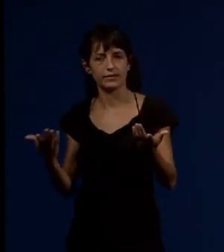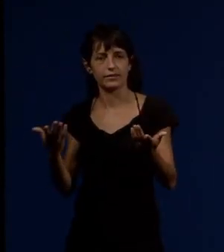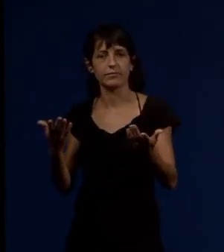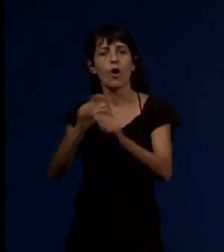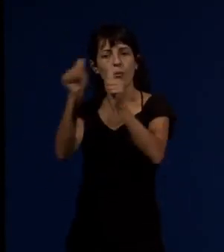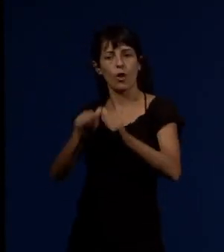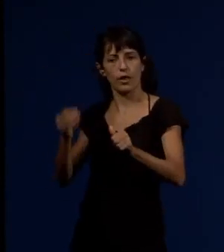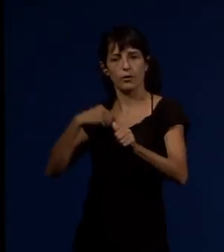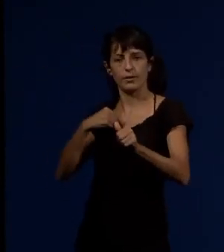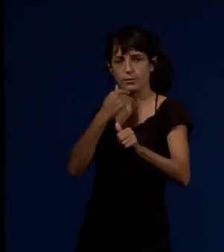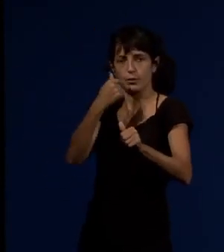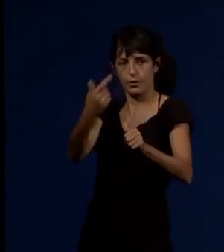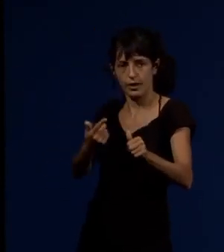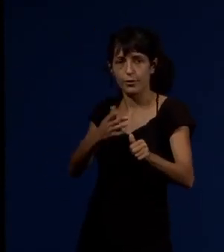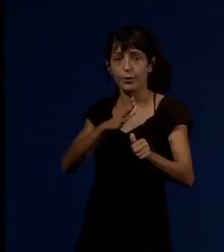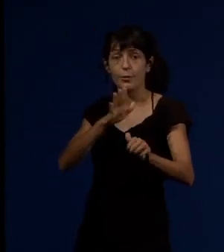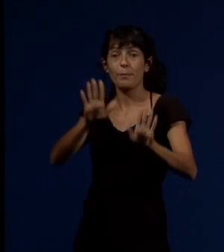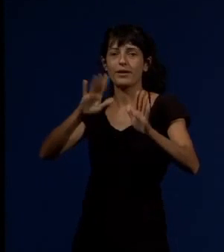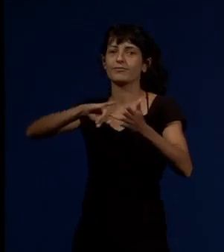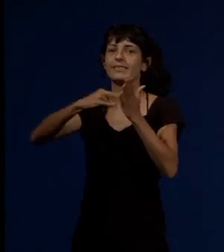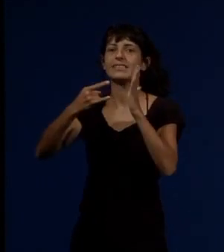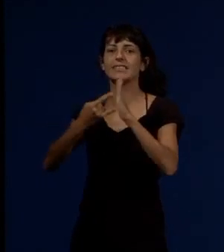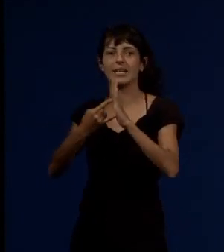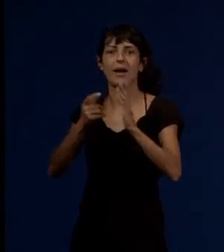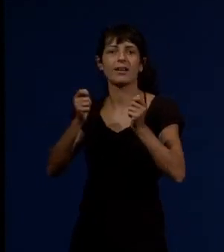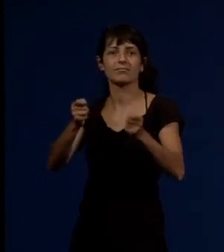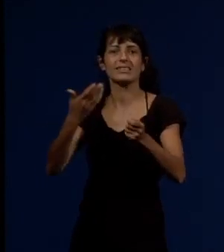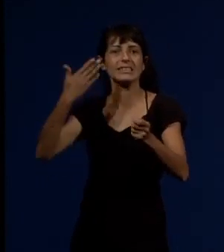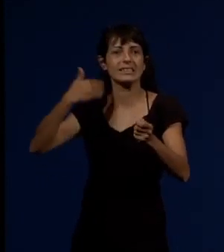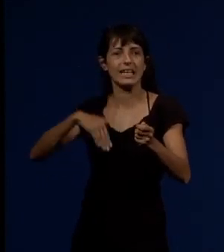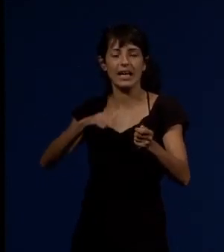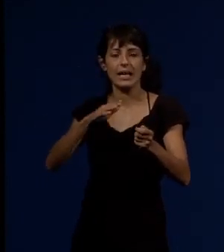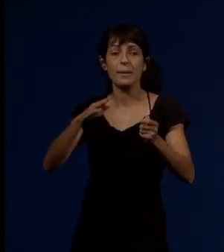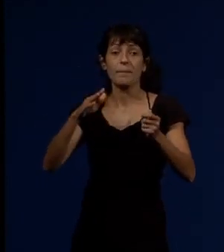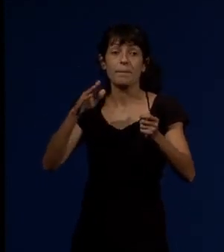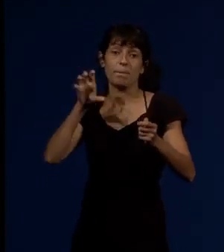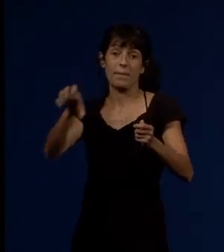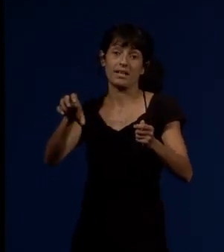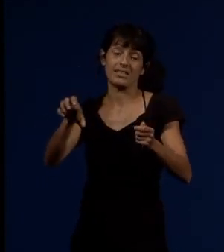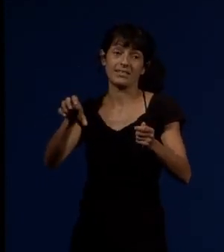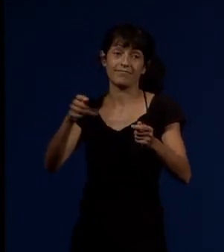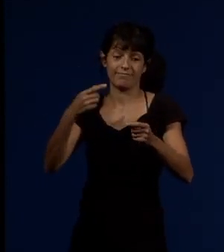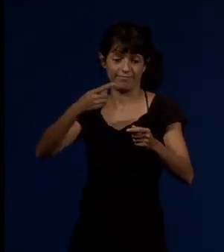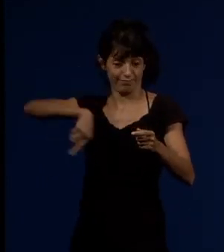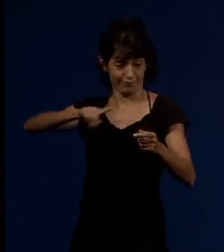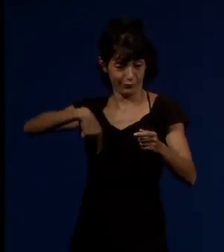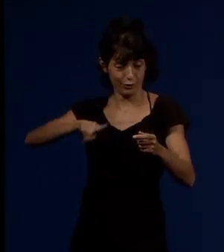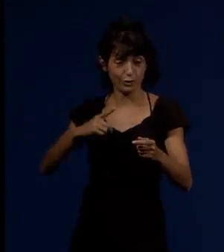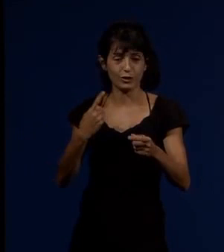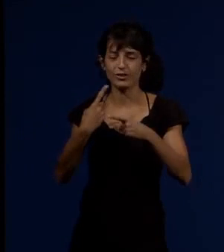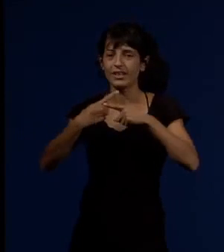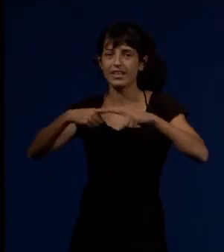pero o sistema tal e como está concebido no noso país e no noso estado de xeito estructural non fai máis que xenerar